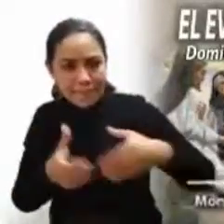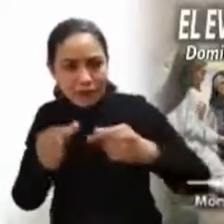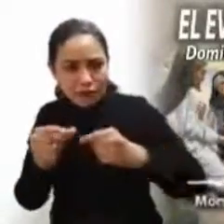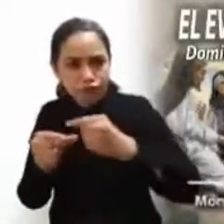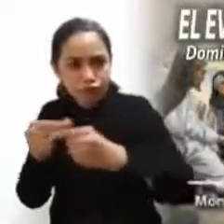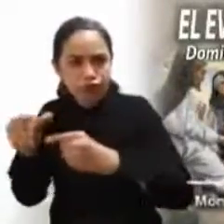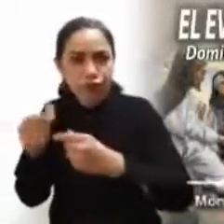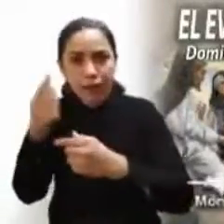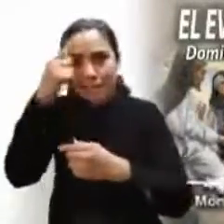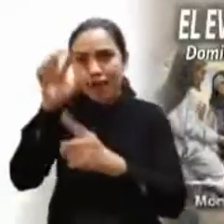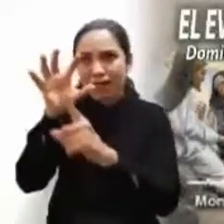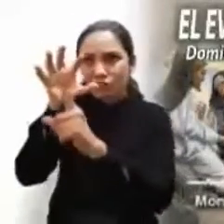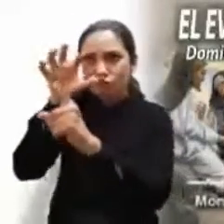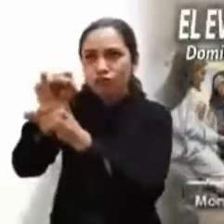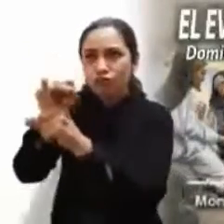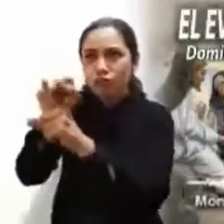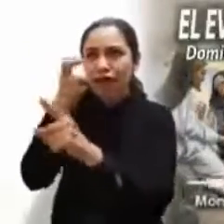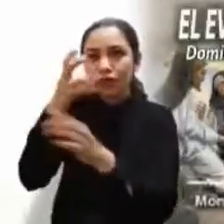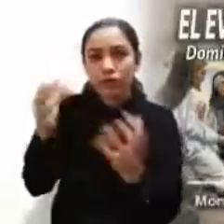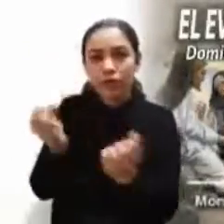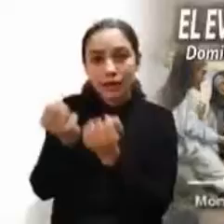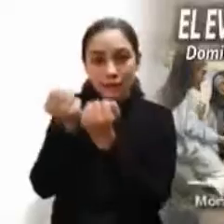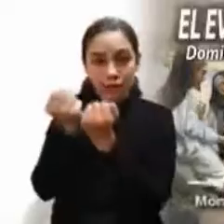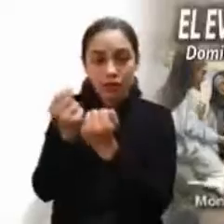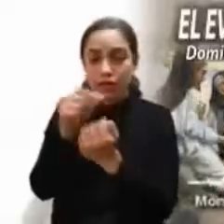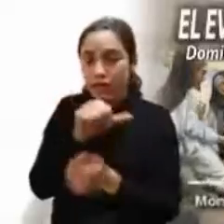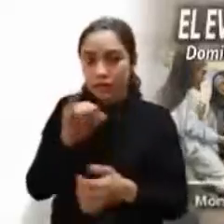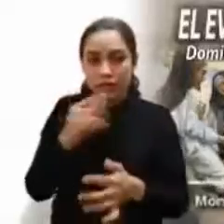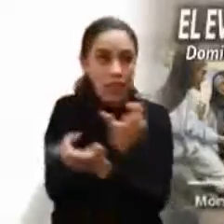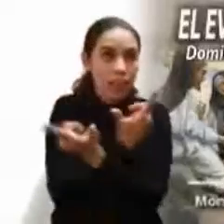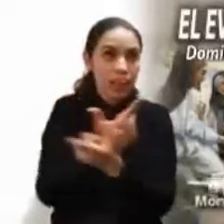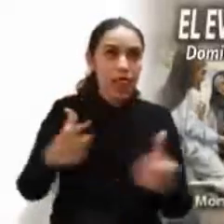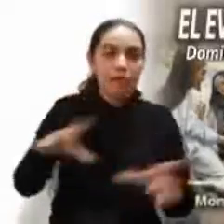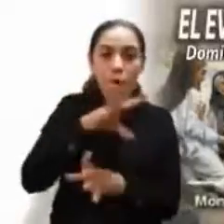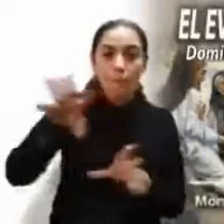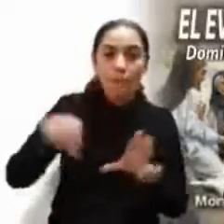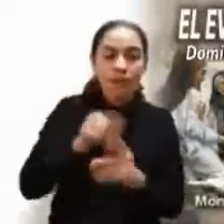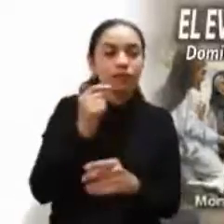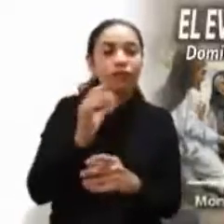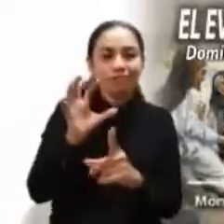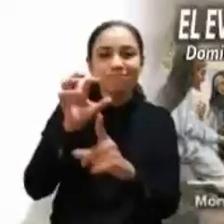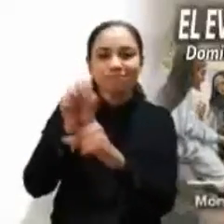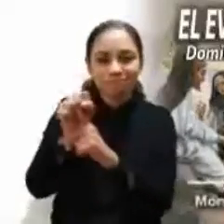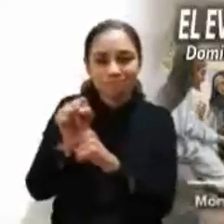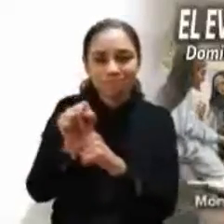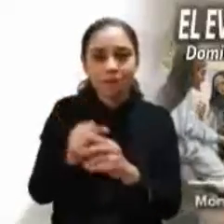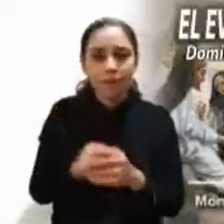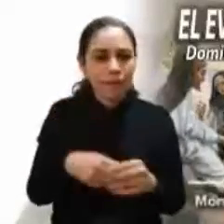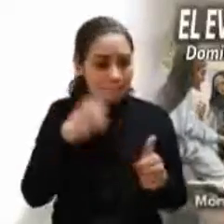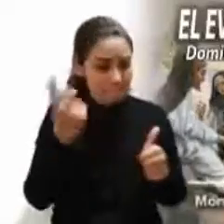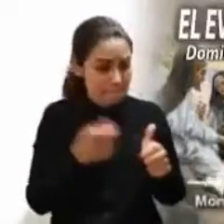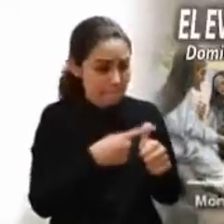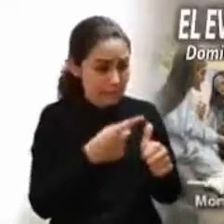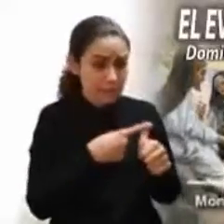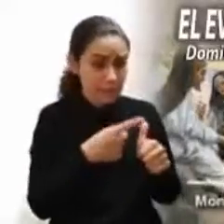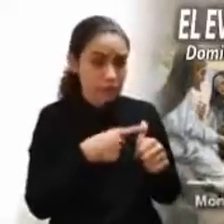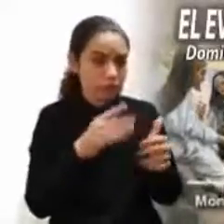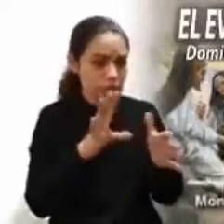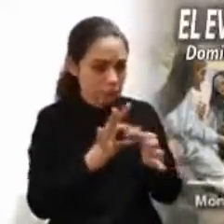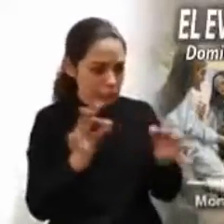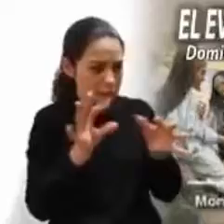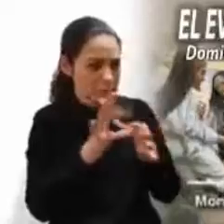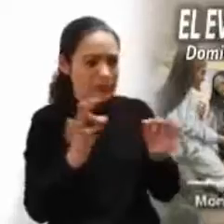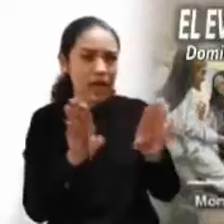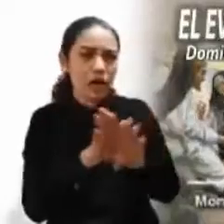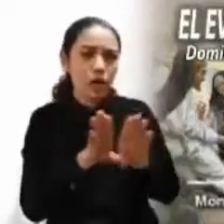lograr la plena liberación. Primero les descubre el camino que Él va a seguir, de rechazo y